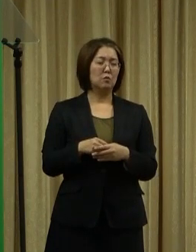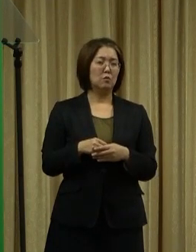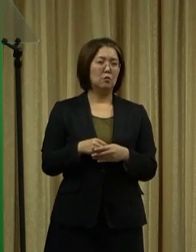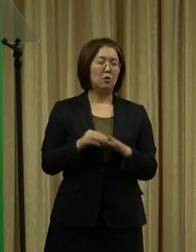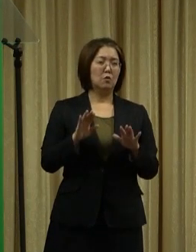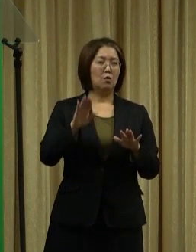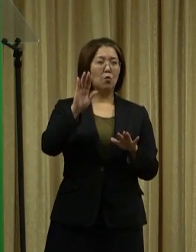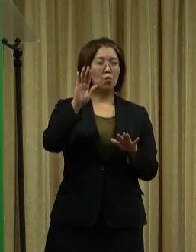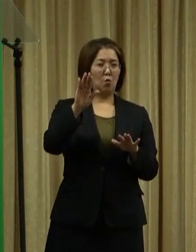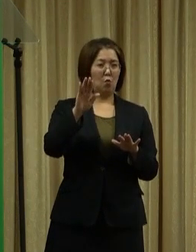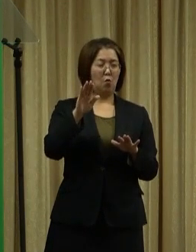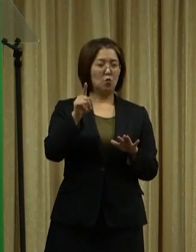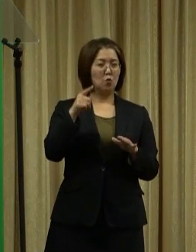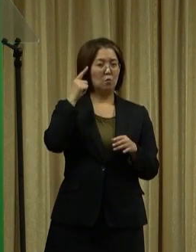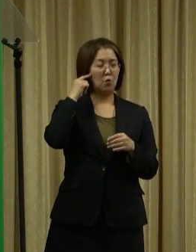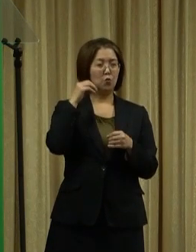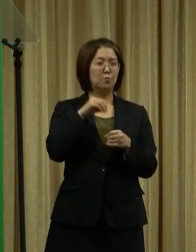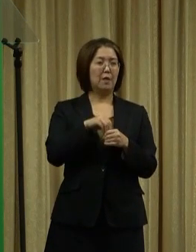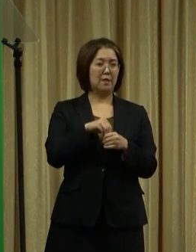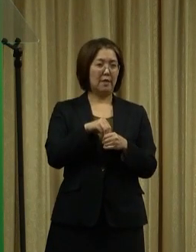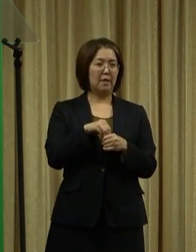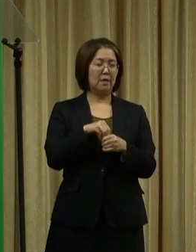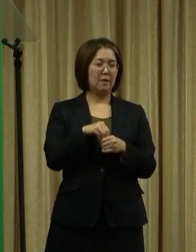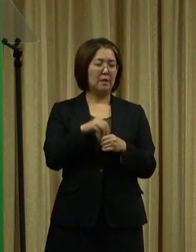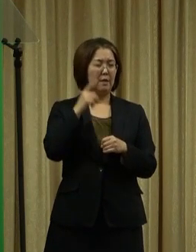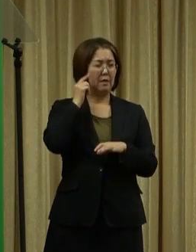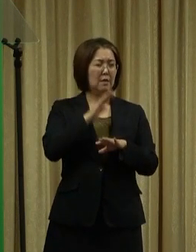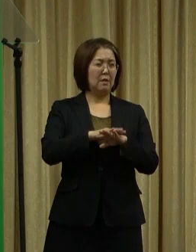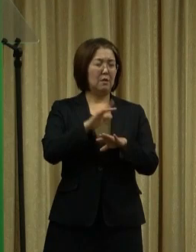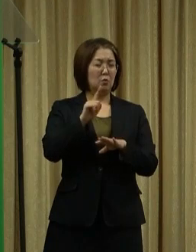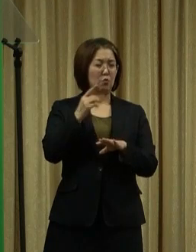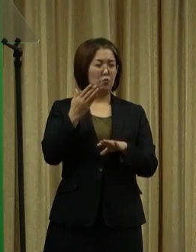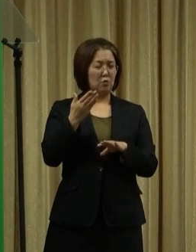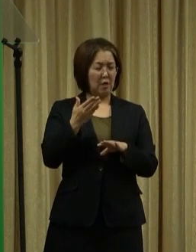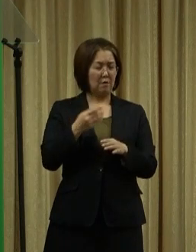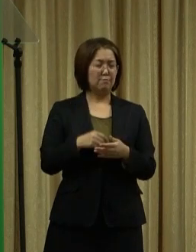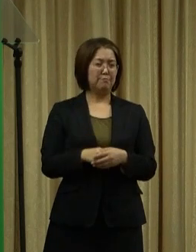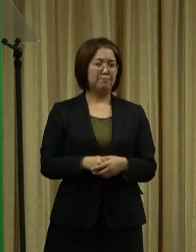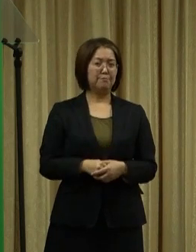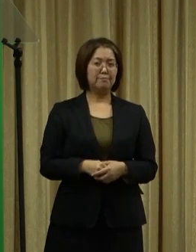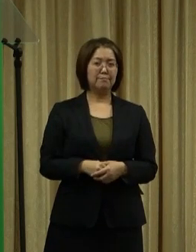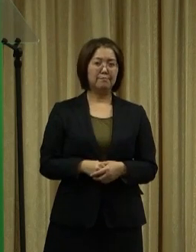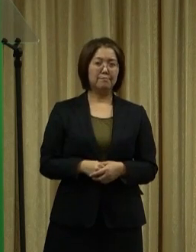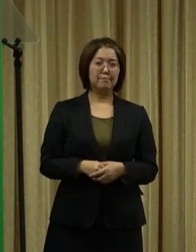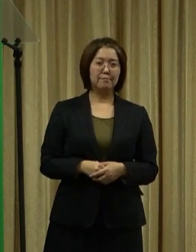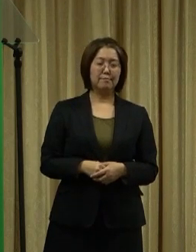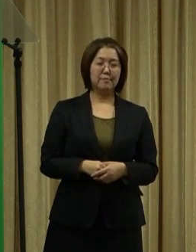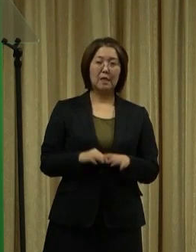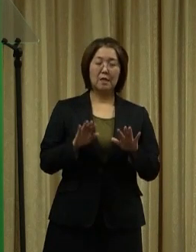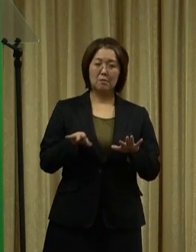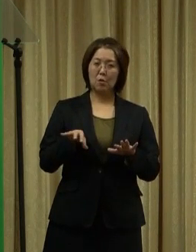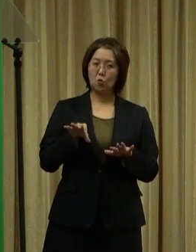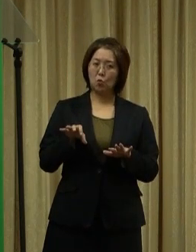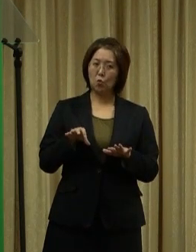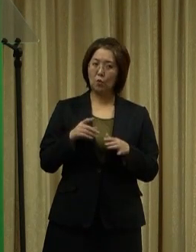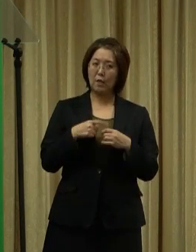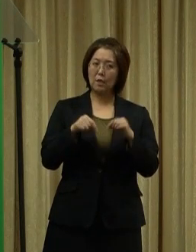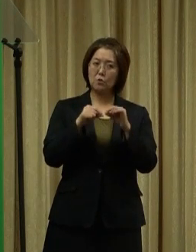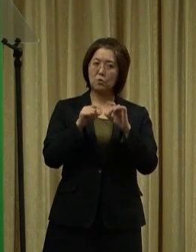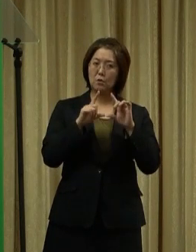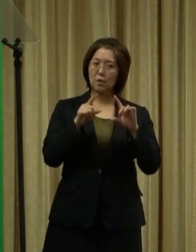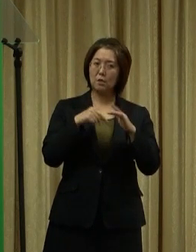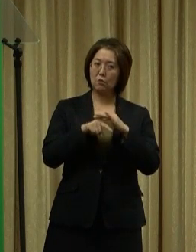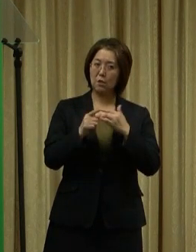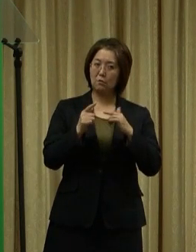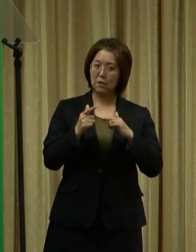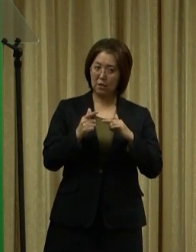まあ、今後、まあ、それを踏まえて、と考えていこうかというぐらいです。 現地では、まあ、何か結論を出されたというわ